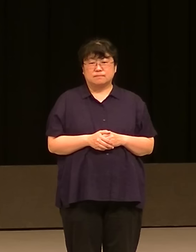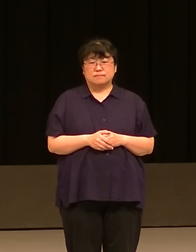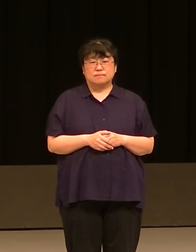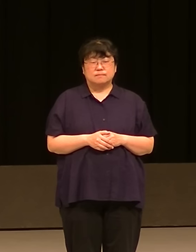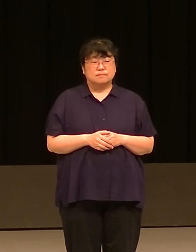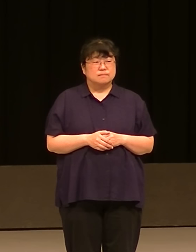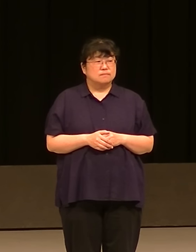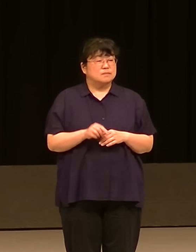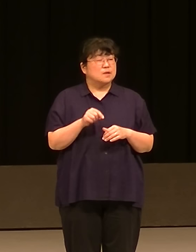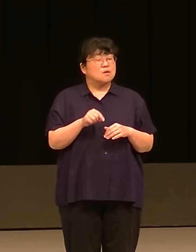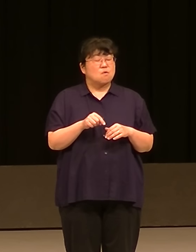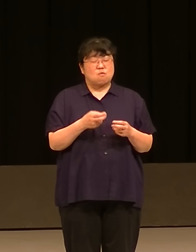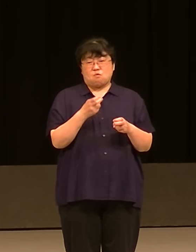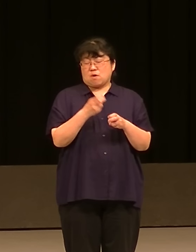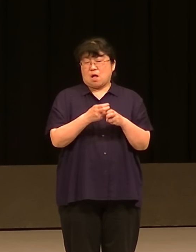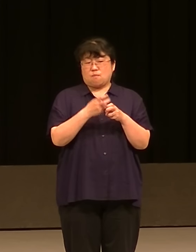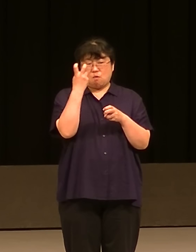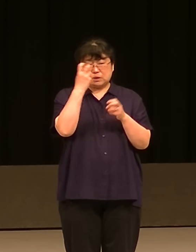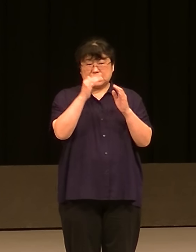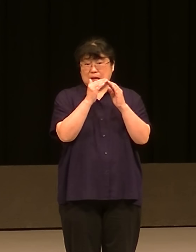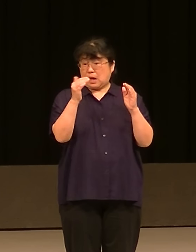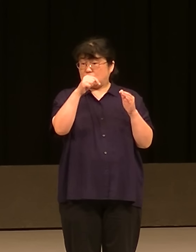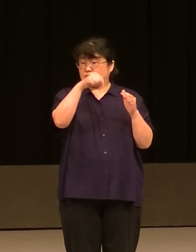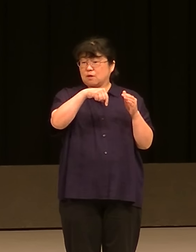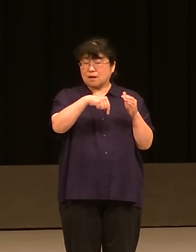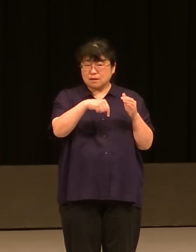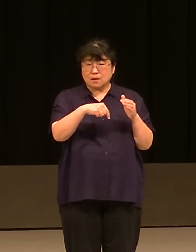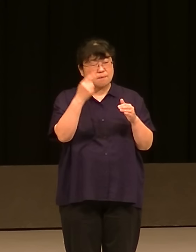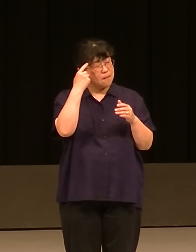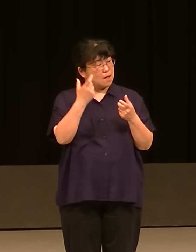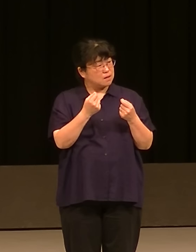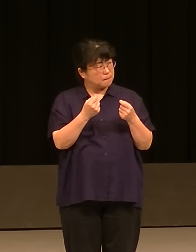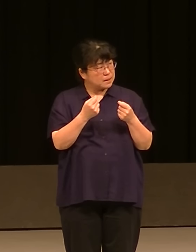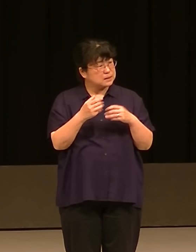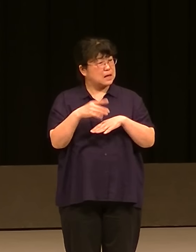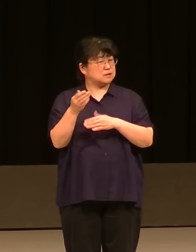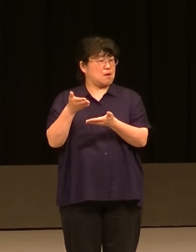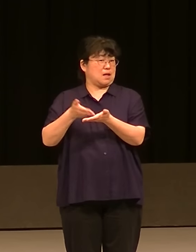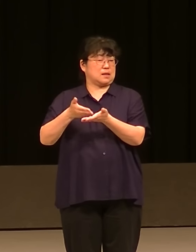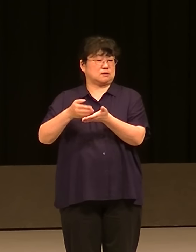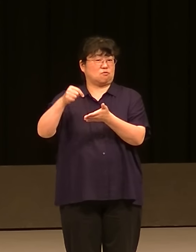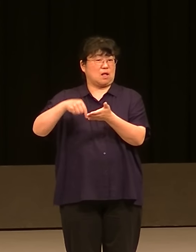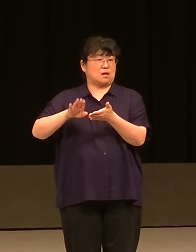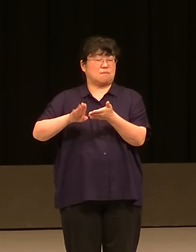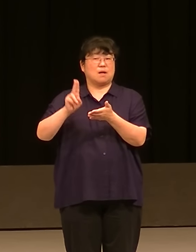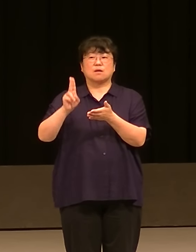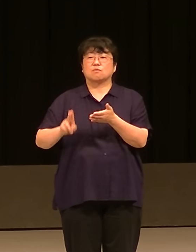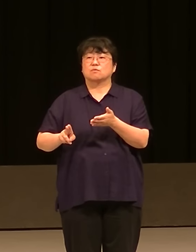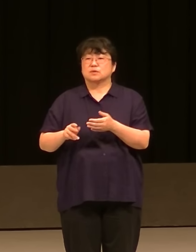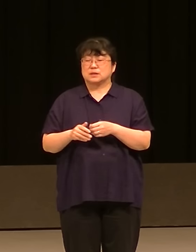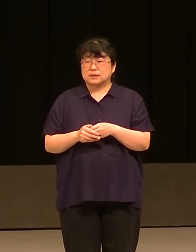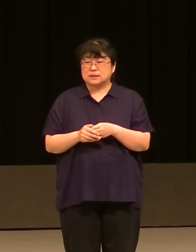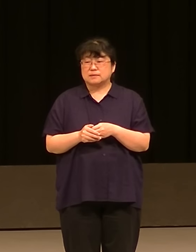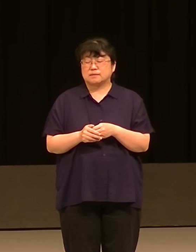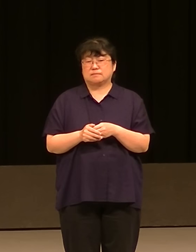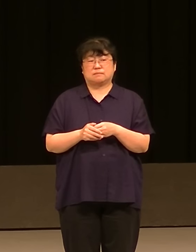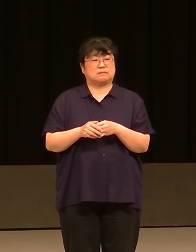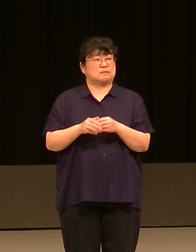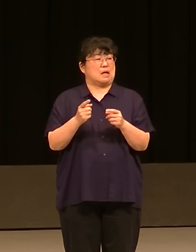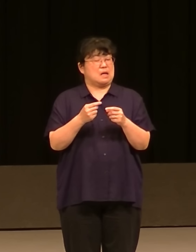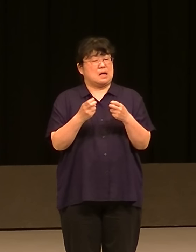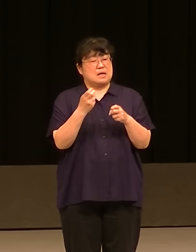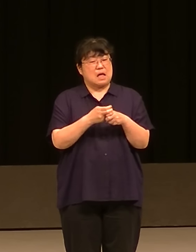。それをこの憲法審査会の中でやっぱり冒頭の、お話の中にございました通り、どんどんどんどん会見